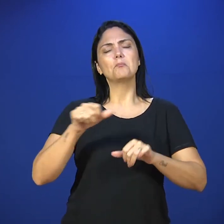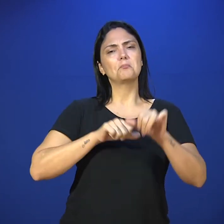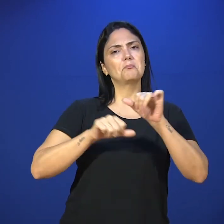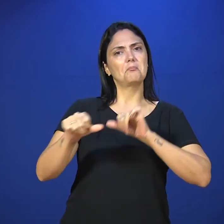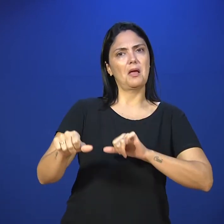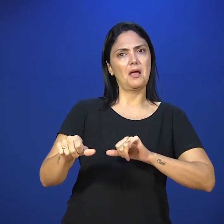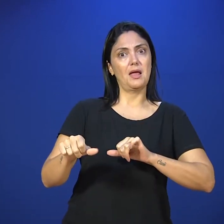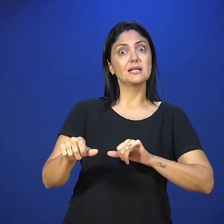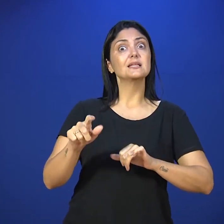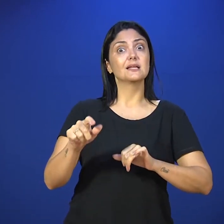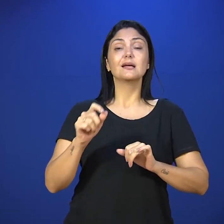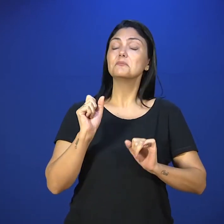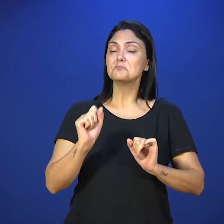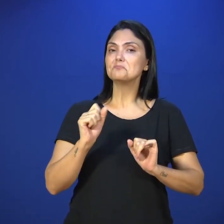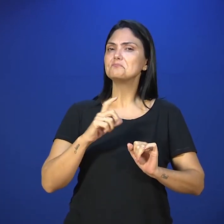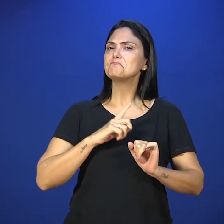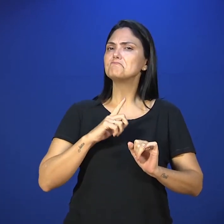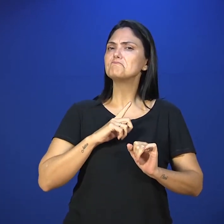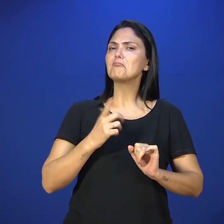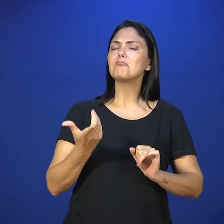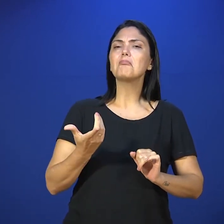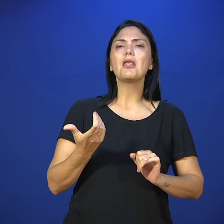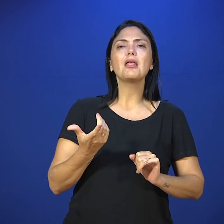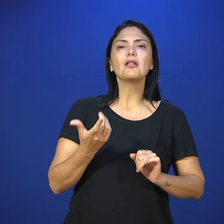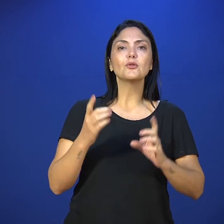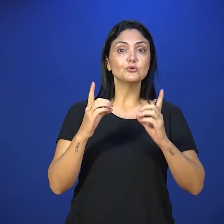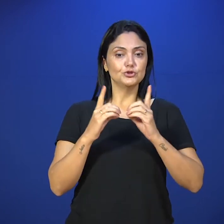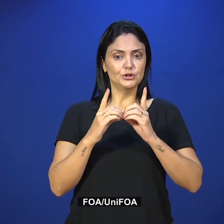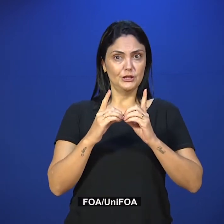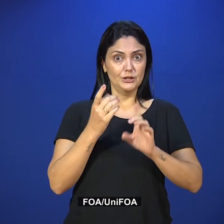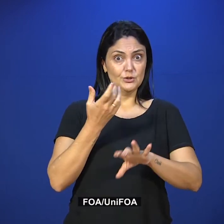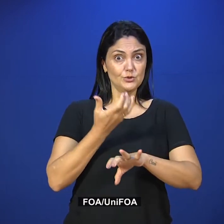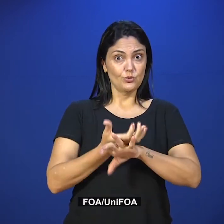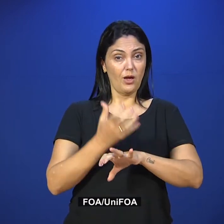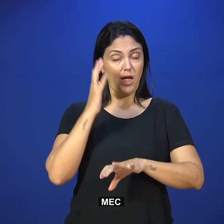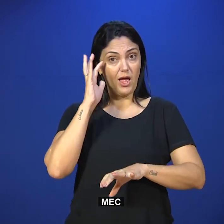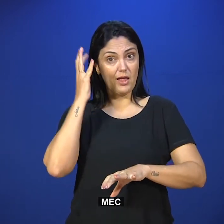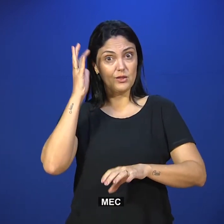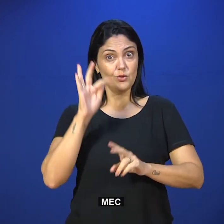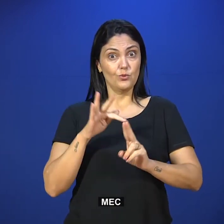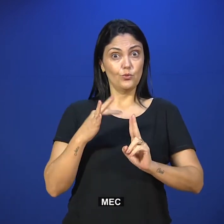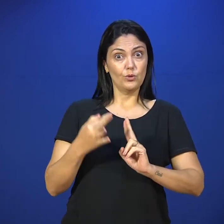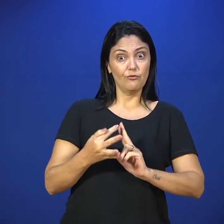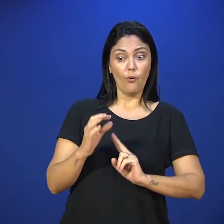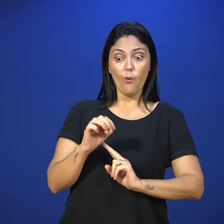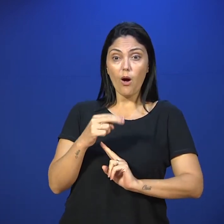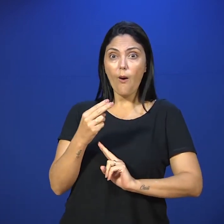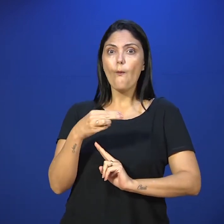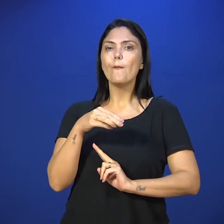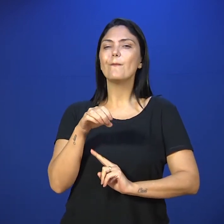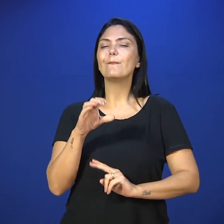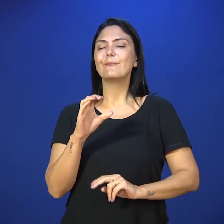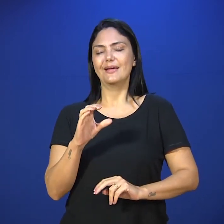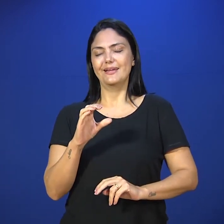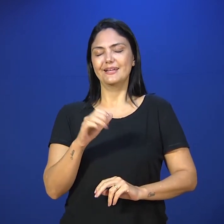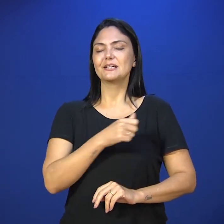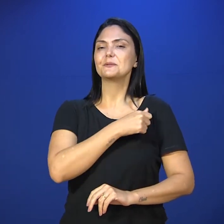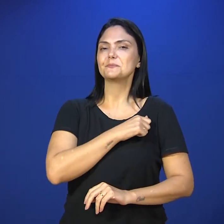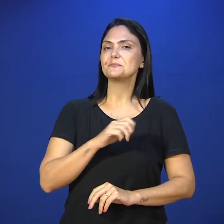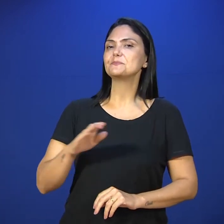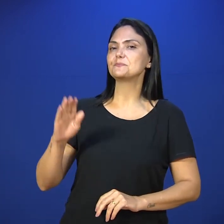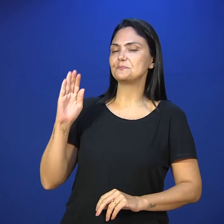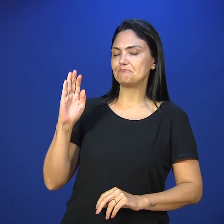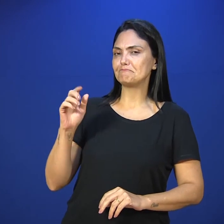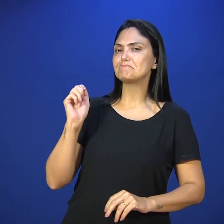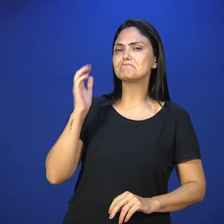rematrícula, em razão de diretrizes curriculares por determinação do Unifoa ou do MEC. 4. O candidato fica